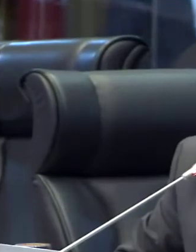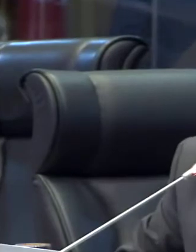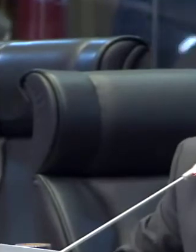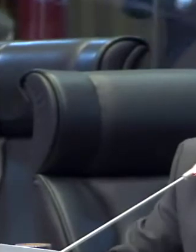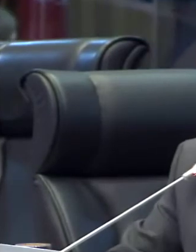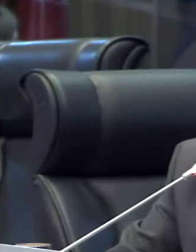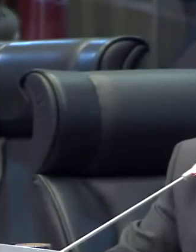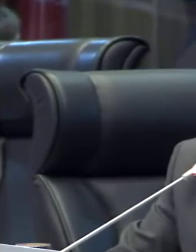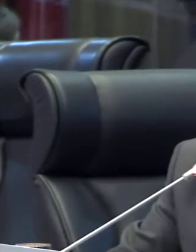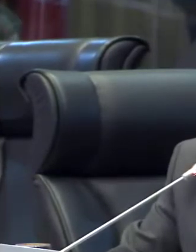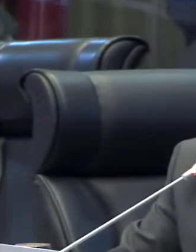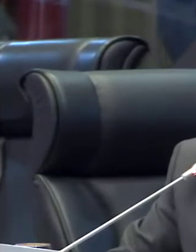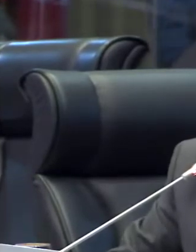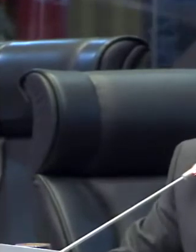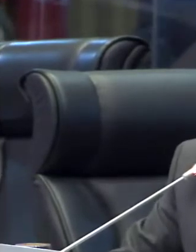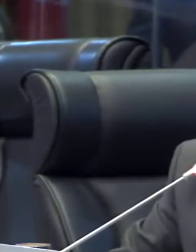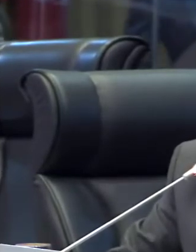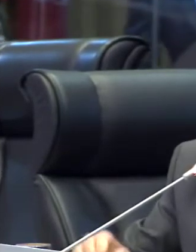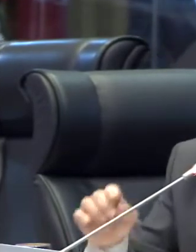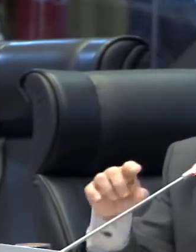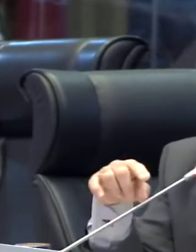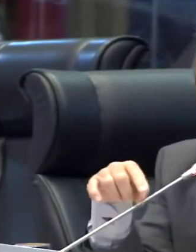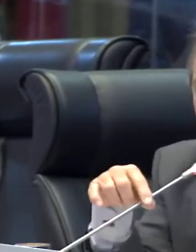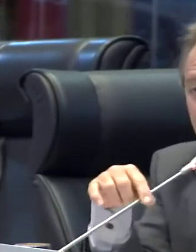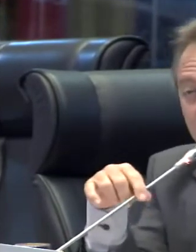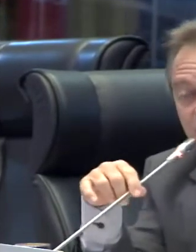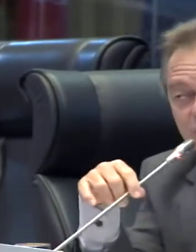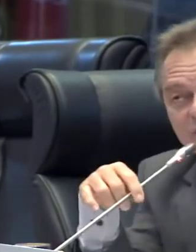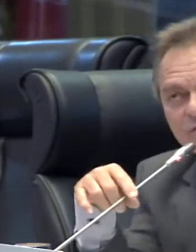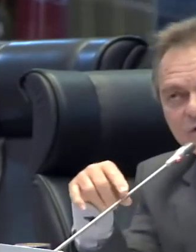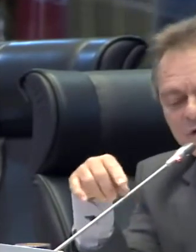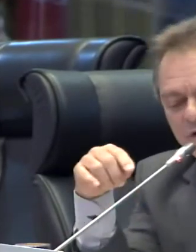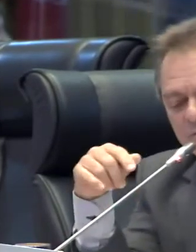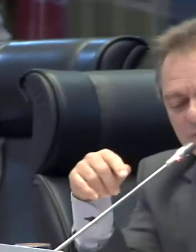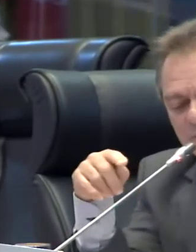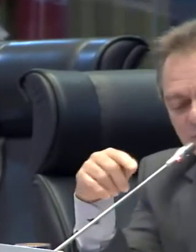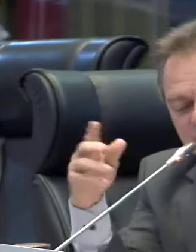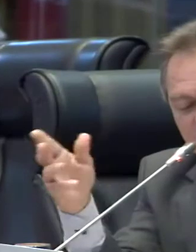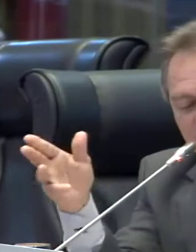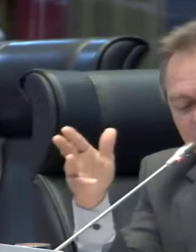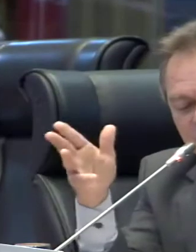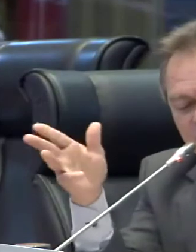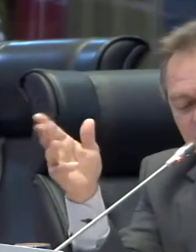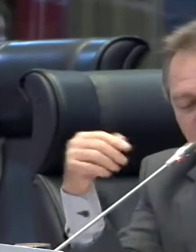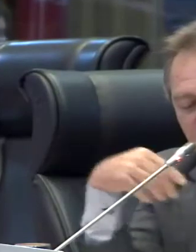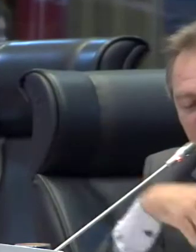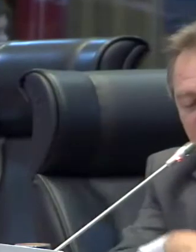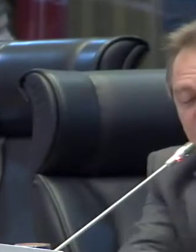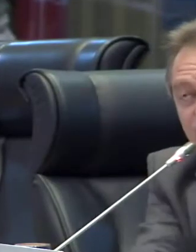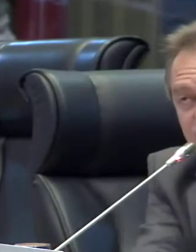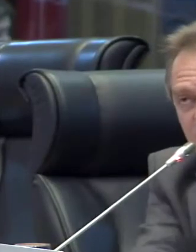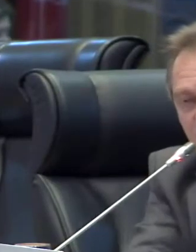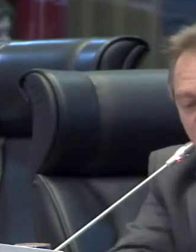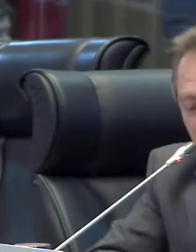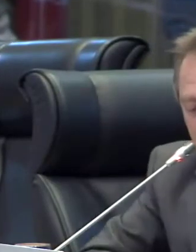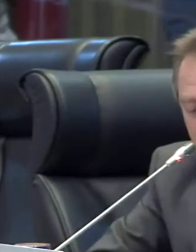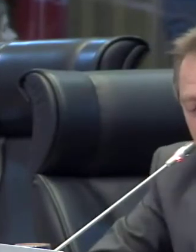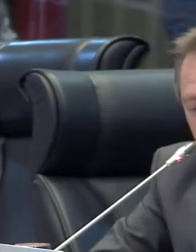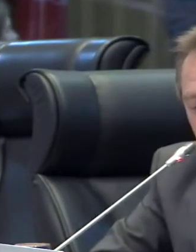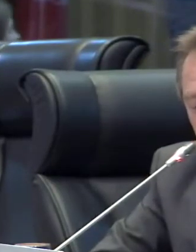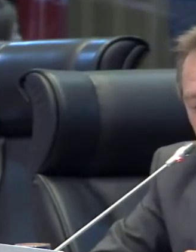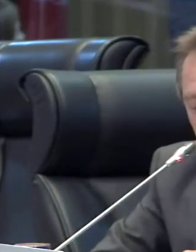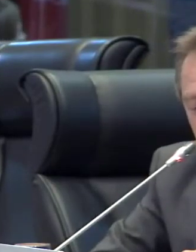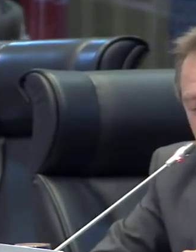sente, notadamente a alegria e a satisfação de ser absolvido por um processo que você, na verdade, não tinha